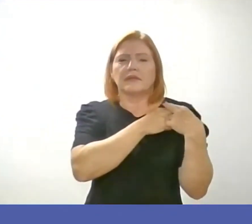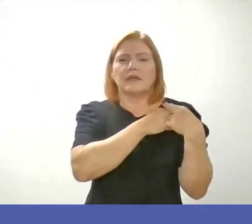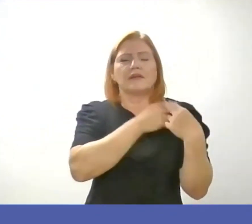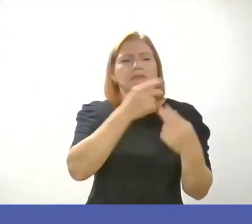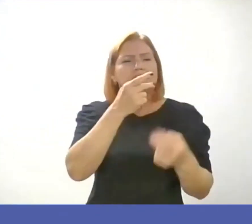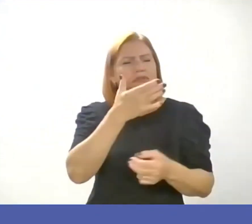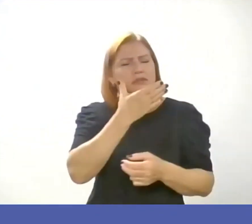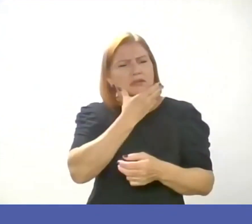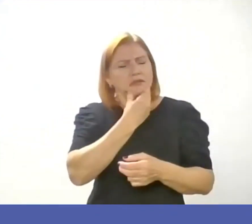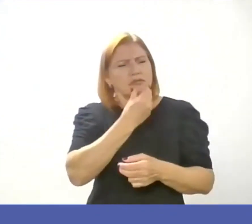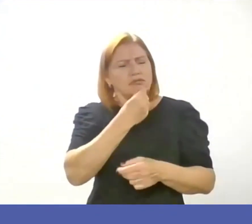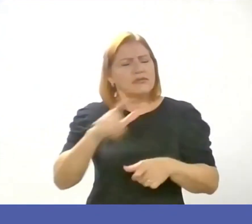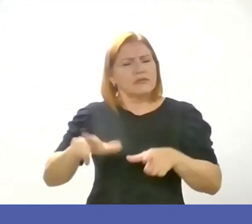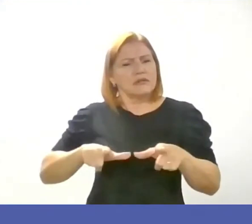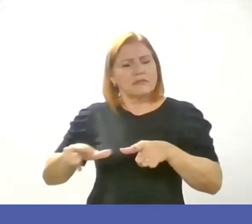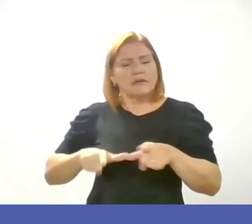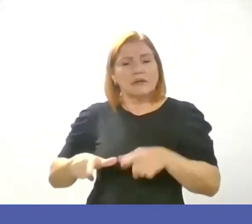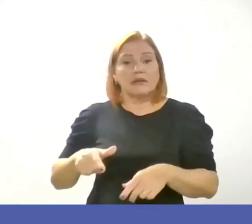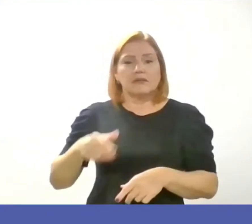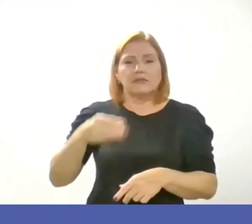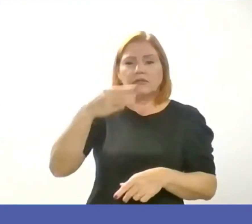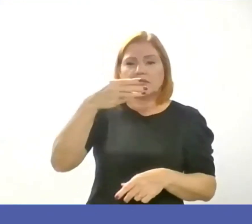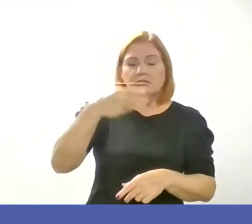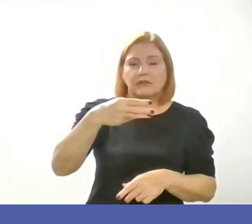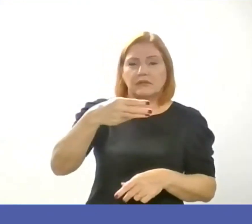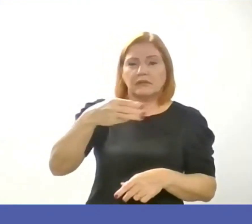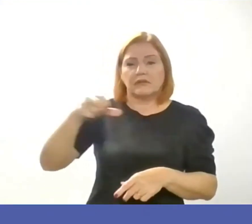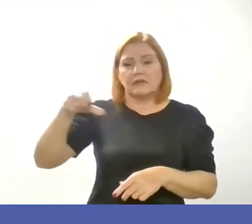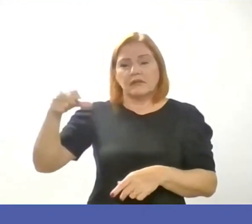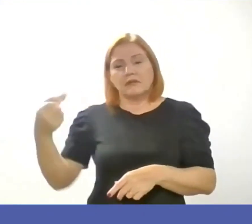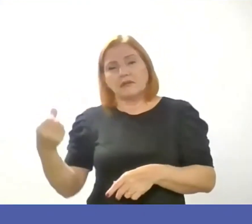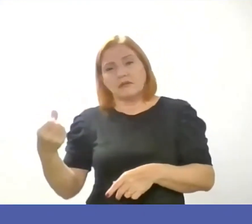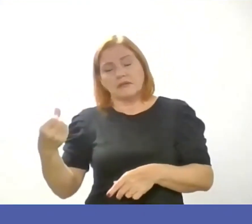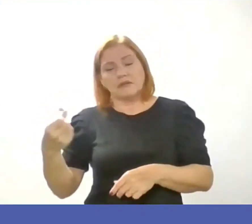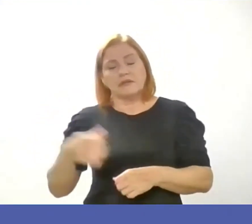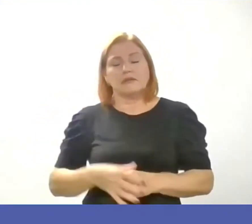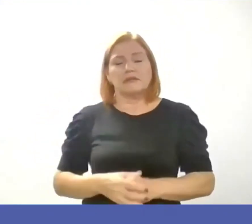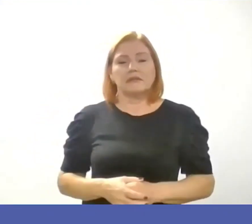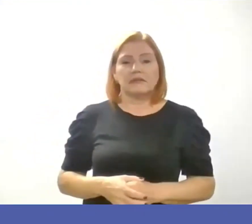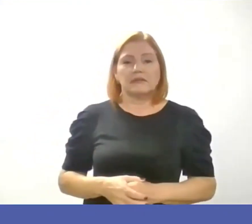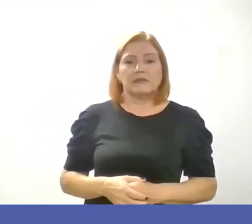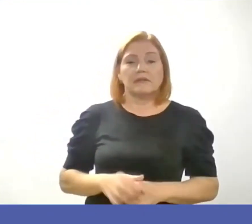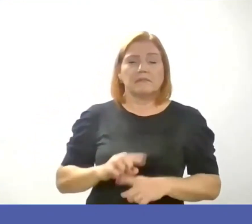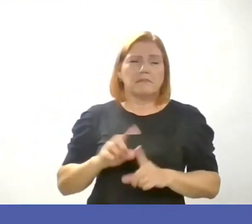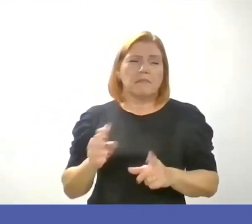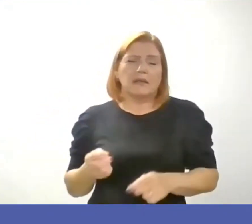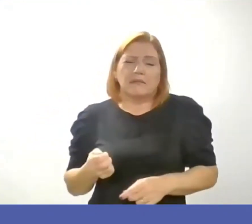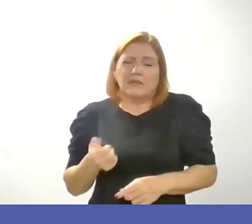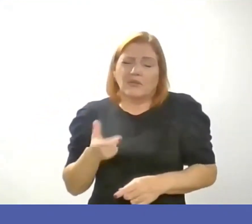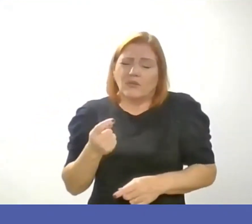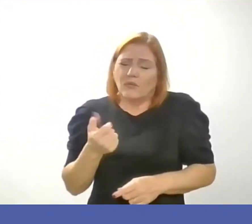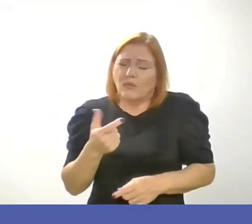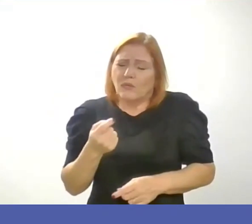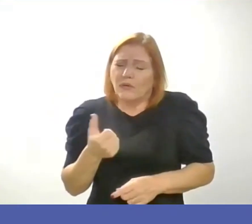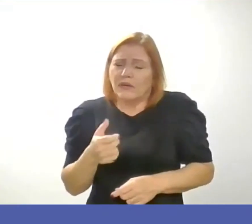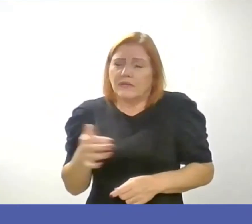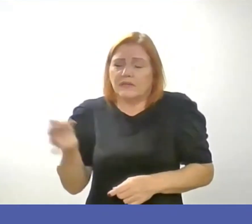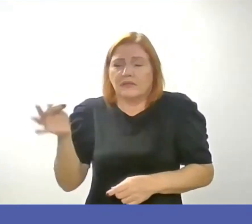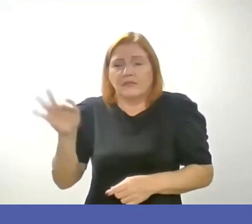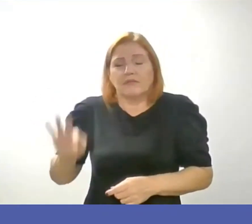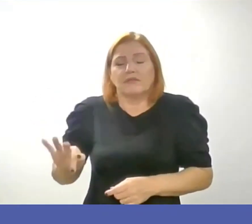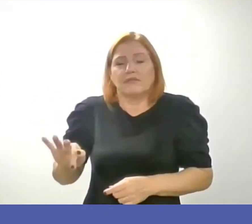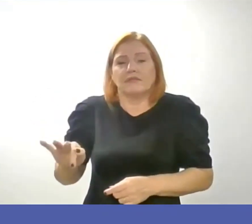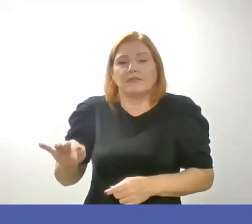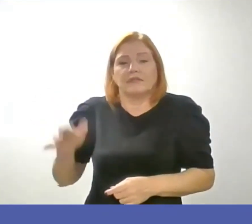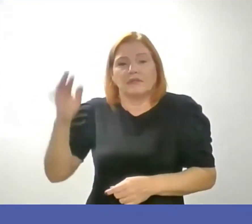é? E de repente nós surgimos aqui quase no final, o Senhor nos chamou na última hora. Então